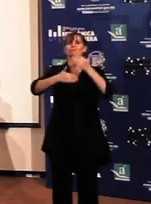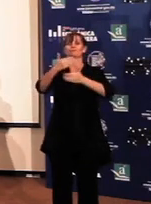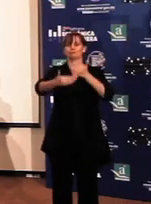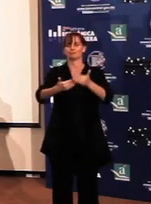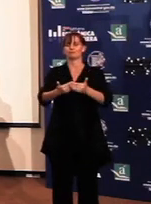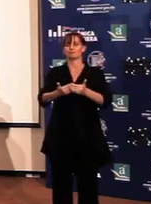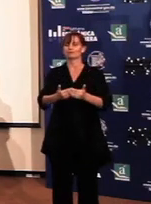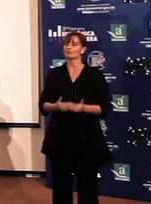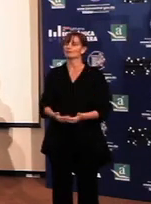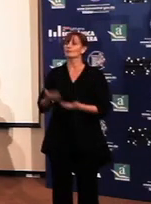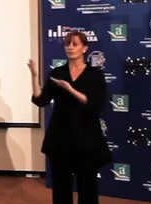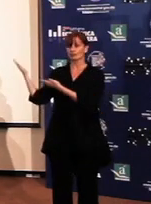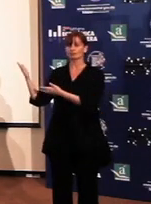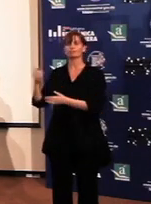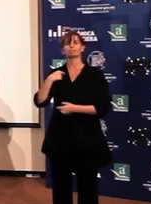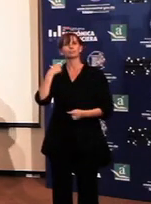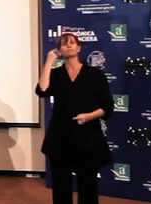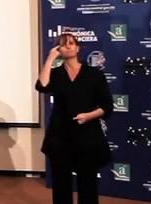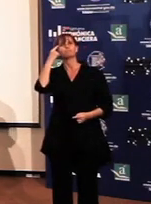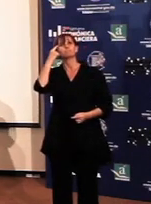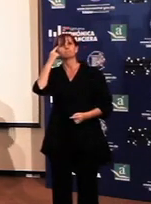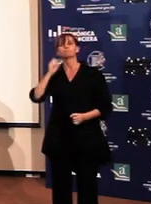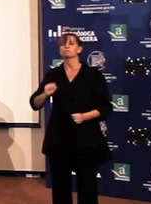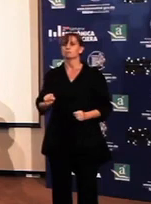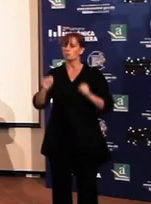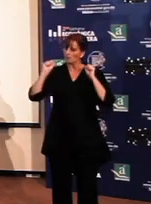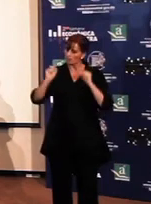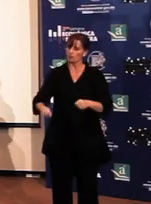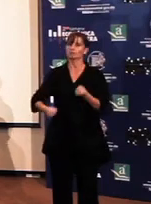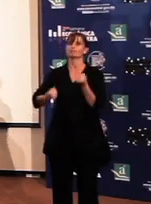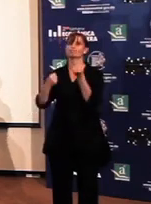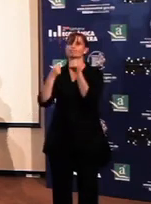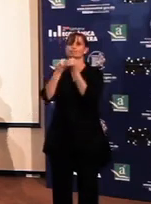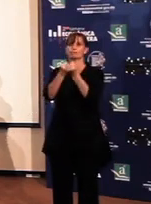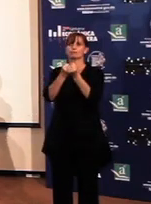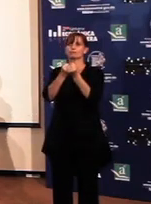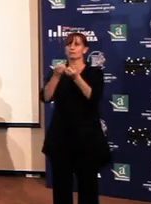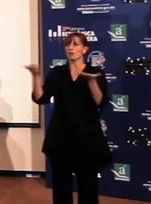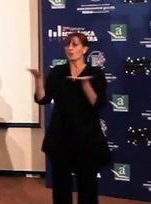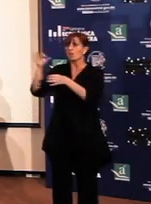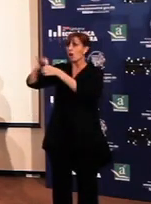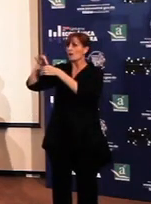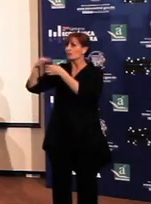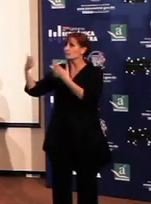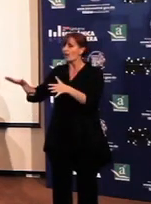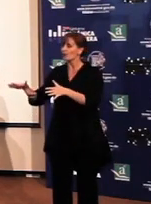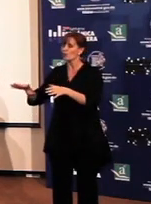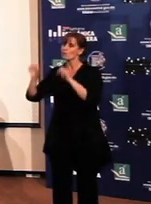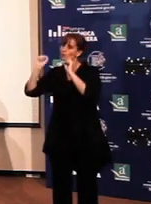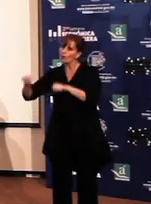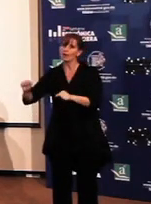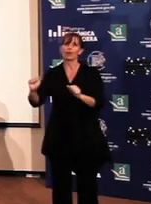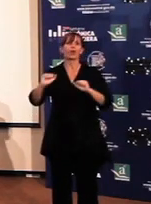apuesto a este proyecto que salga de las paredes de APAP y que pueda contagiar